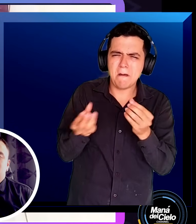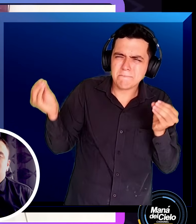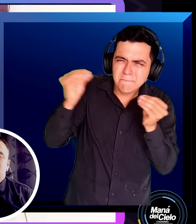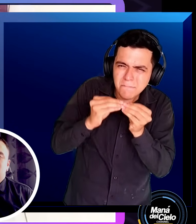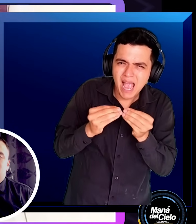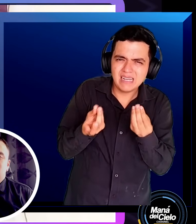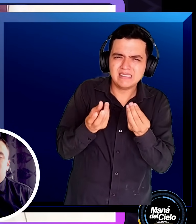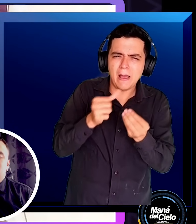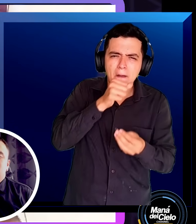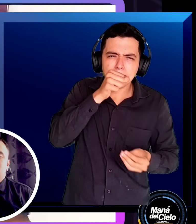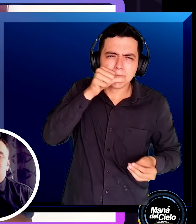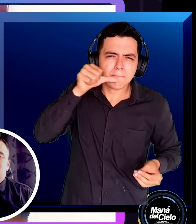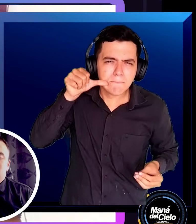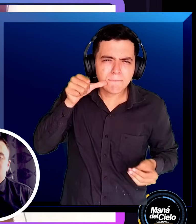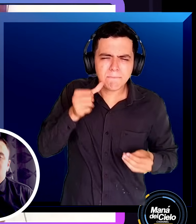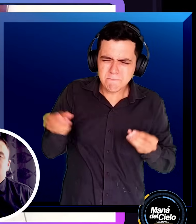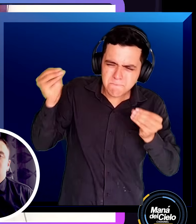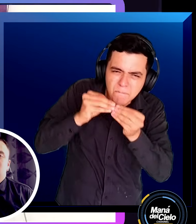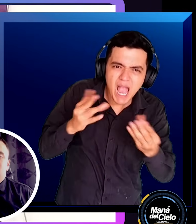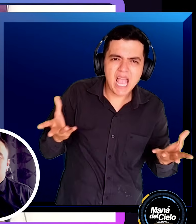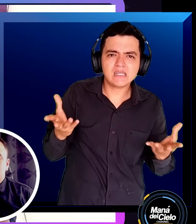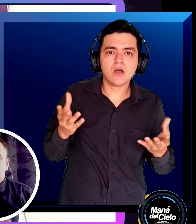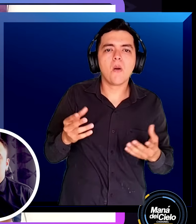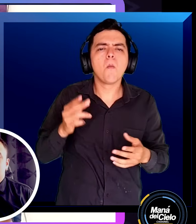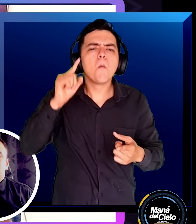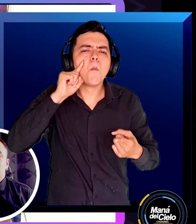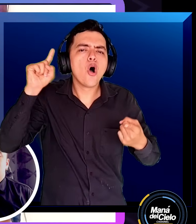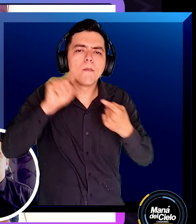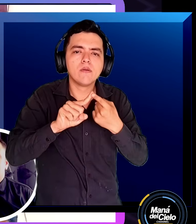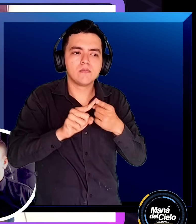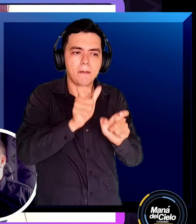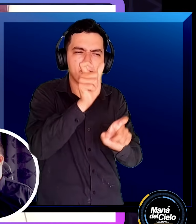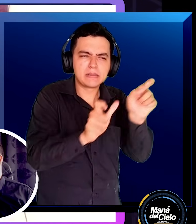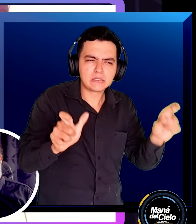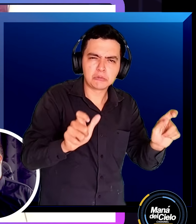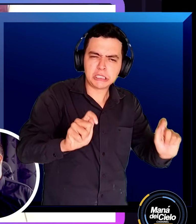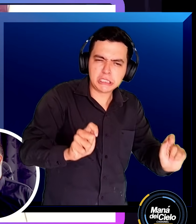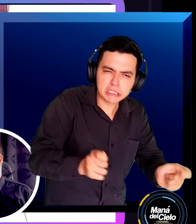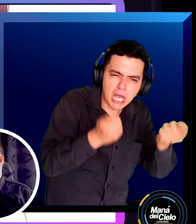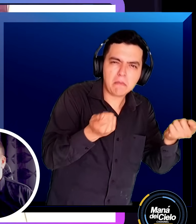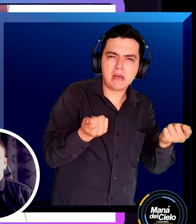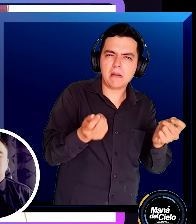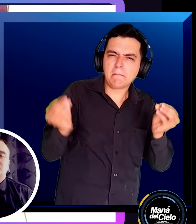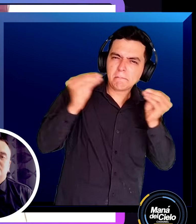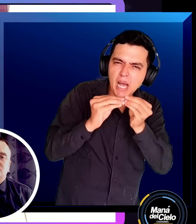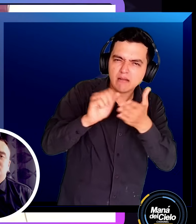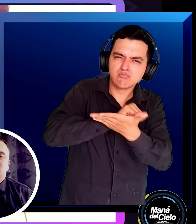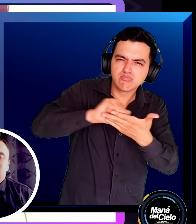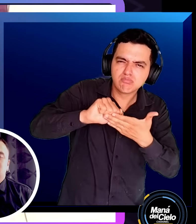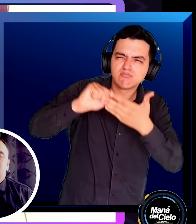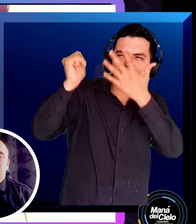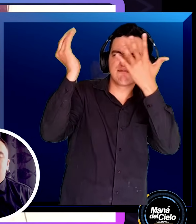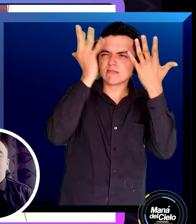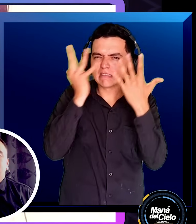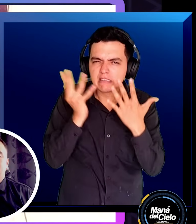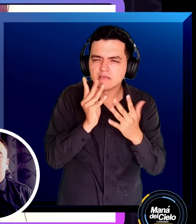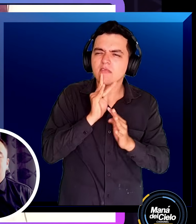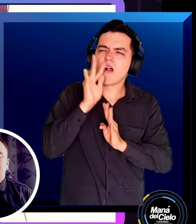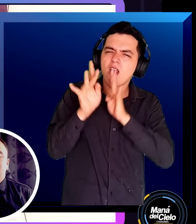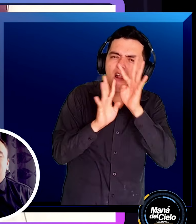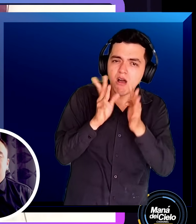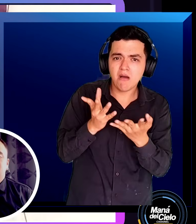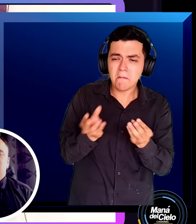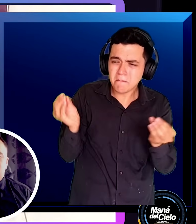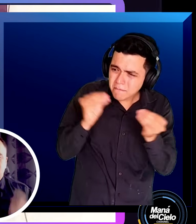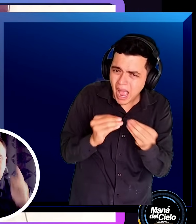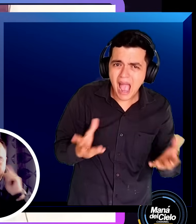Cuando saturamos demasiado con programas, no es que nunca no vamos a hacer un programa. Todo extremo es vicioso.